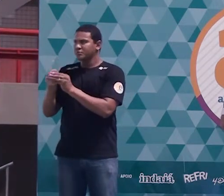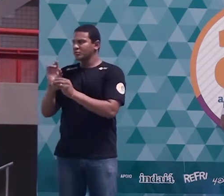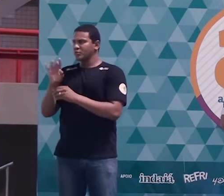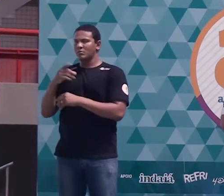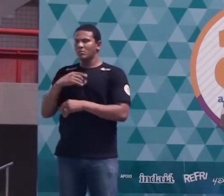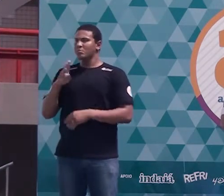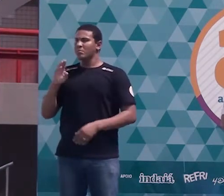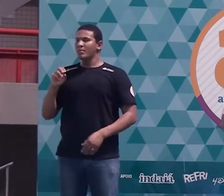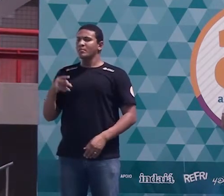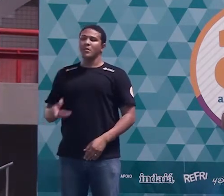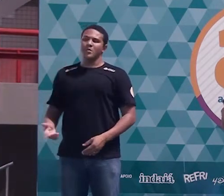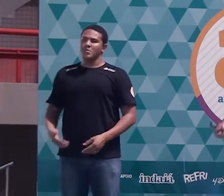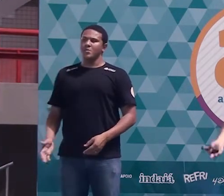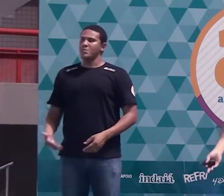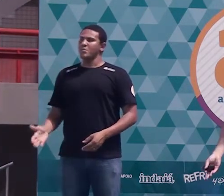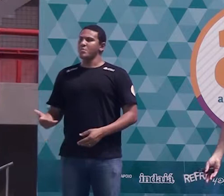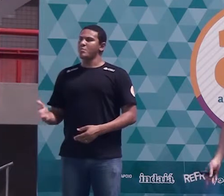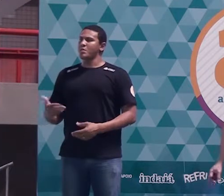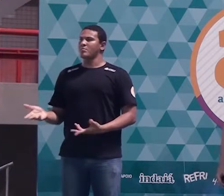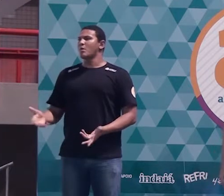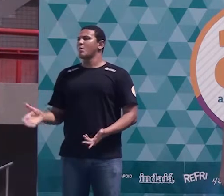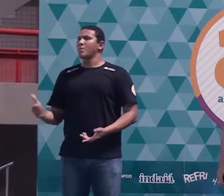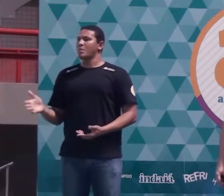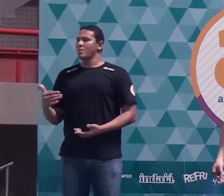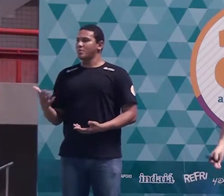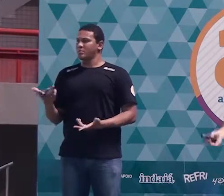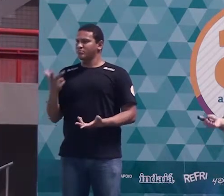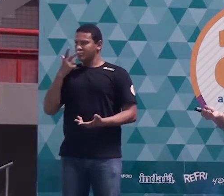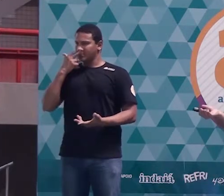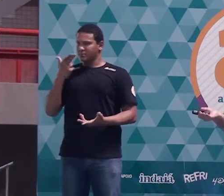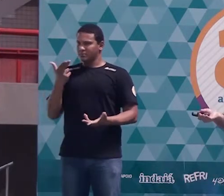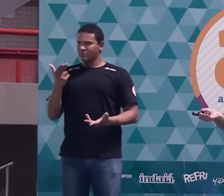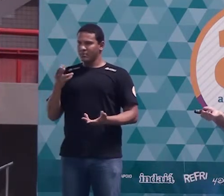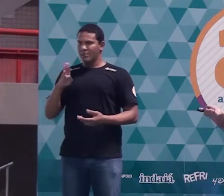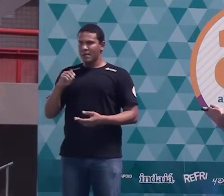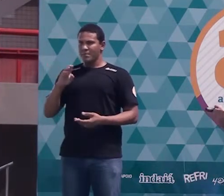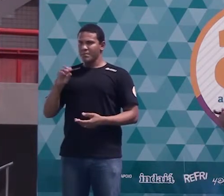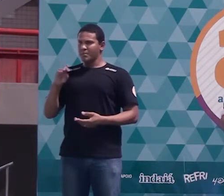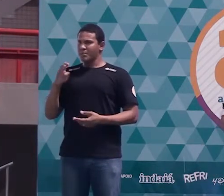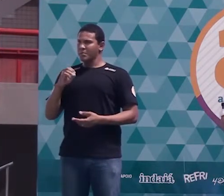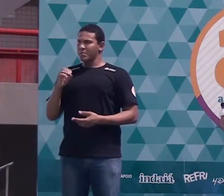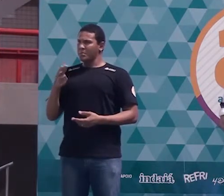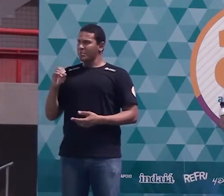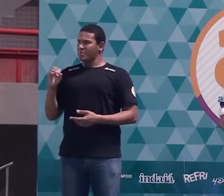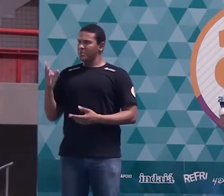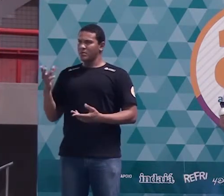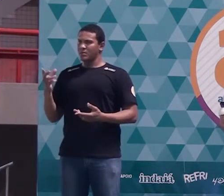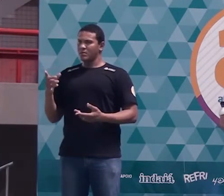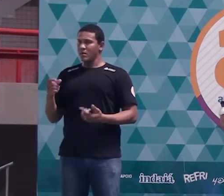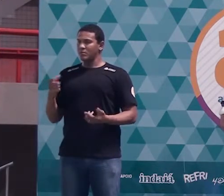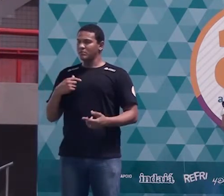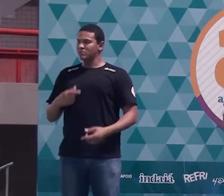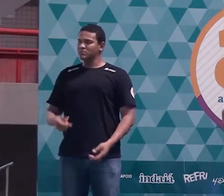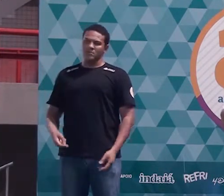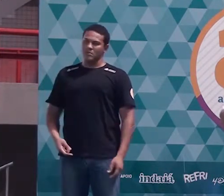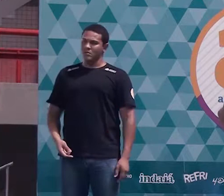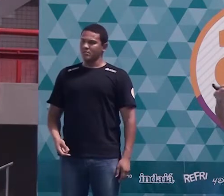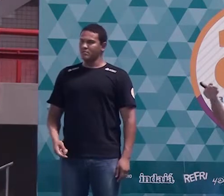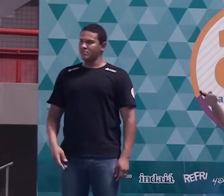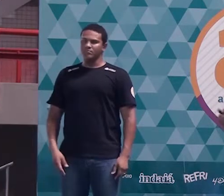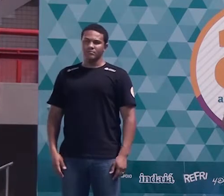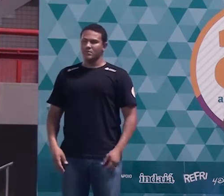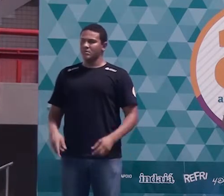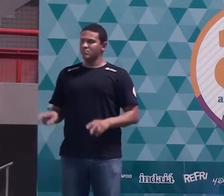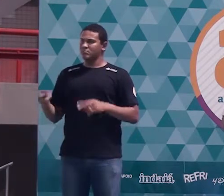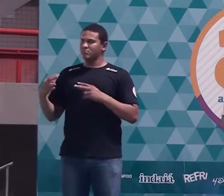com pressa, bó. Gente, bó. Aí agora o elemento olha para o indivíduo e diz bó. O indivíduo olha